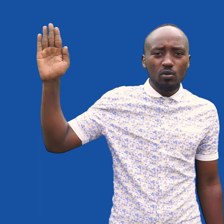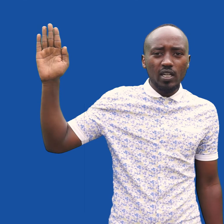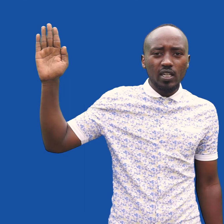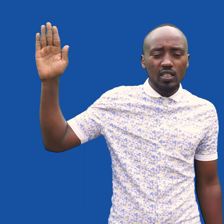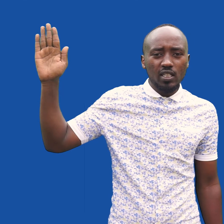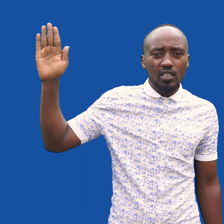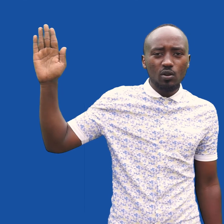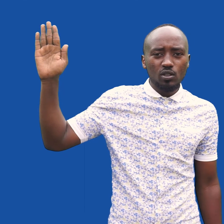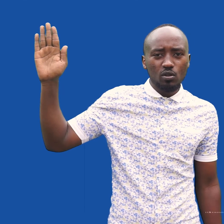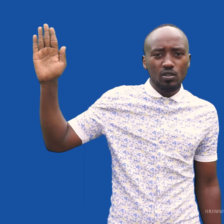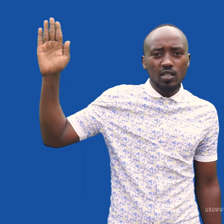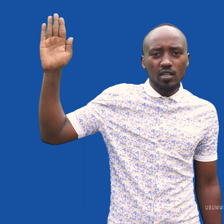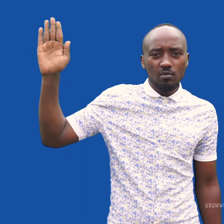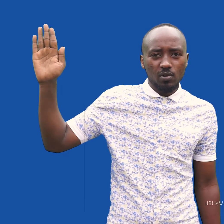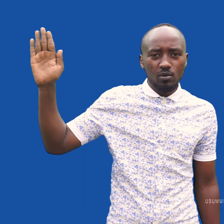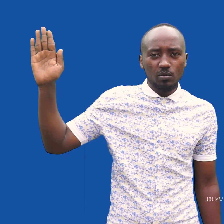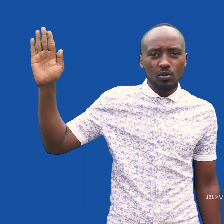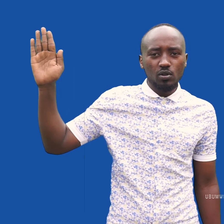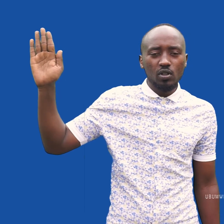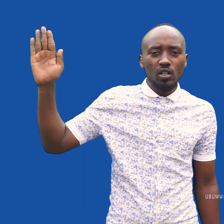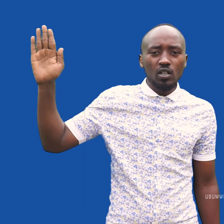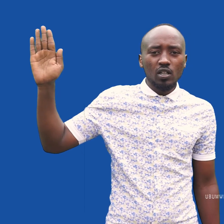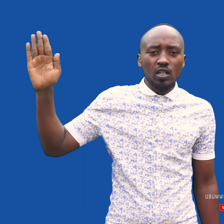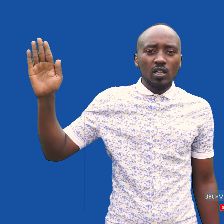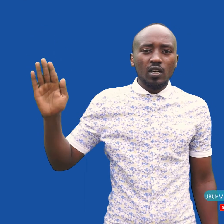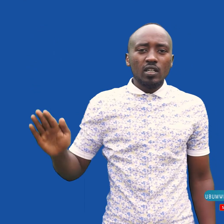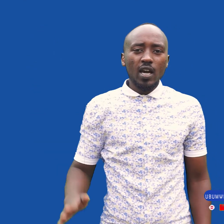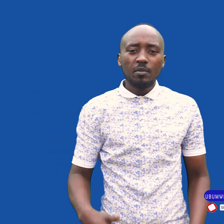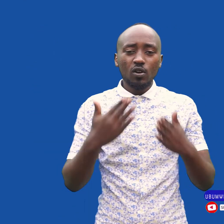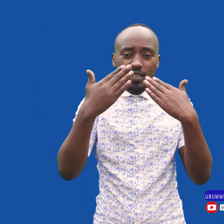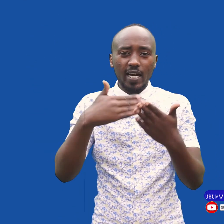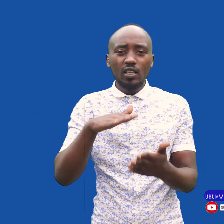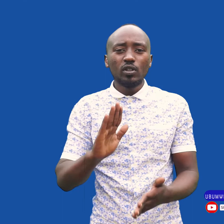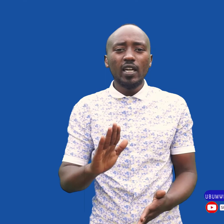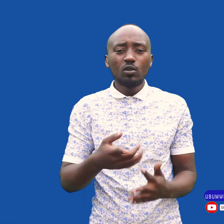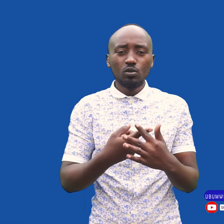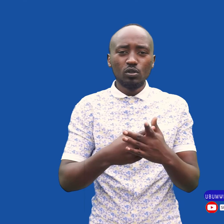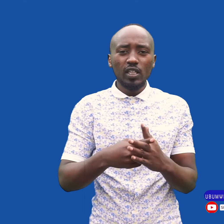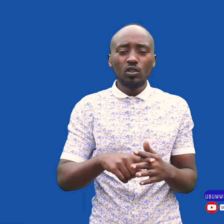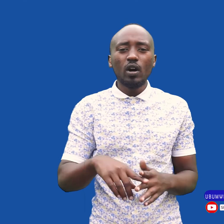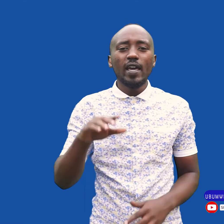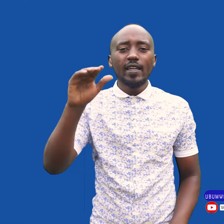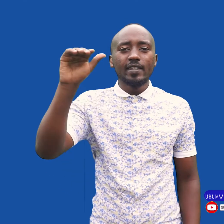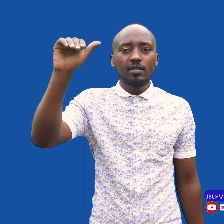kwaandika ichiganza chawili chigoroze. Muri alfabi. Ya, muri alfabi. chaane. Trahe rakunyugute yitkwa eshi.